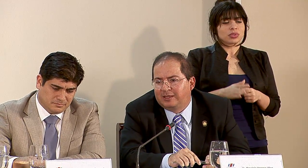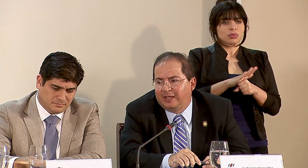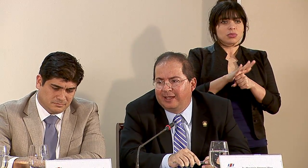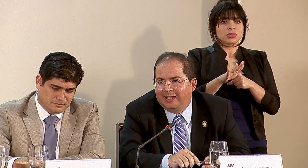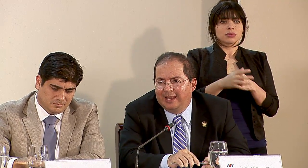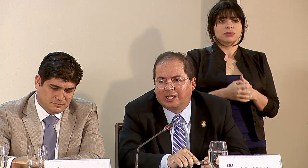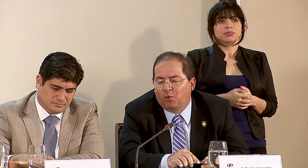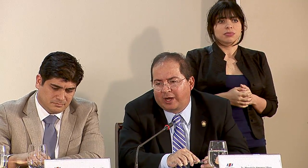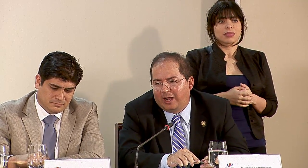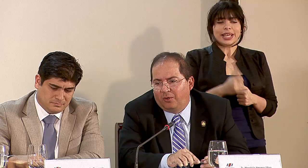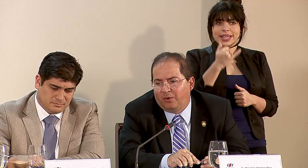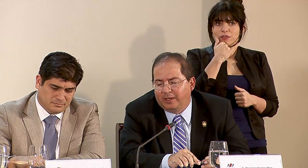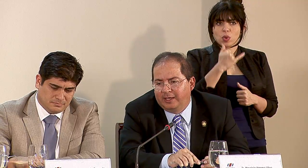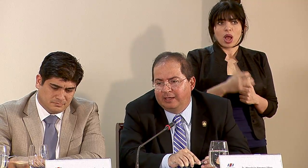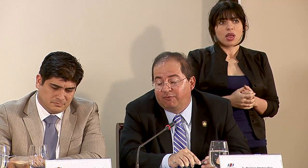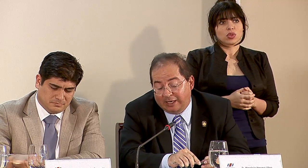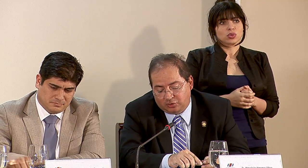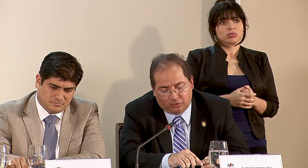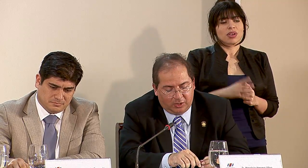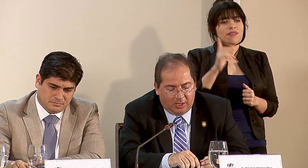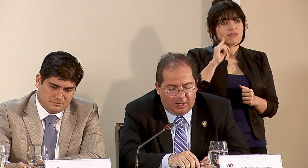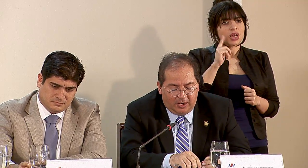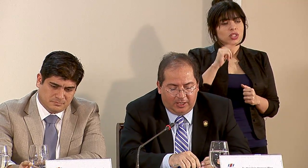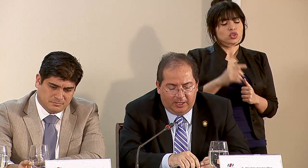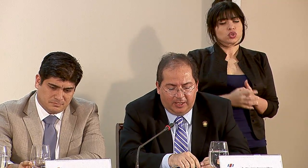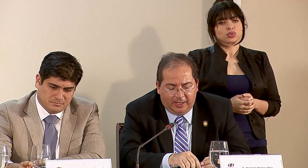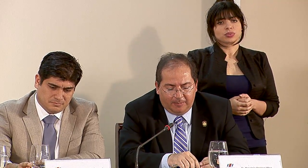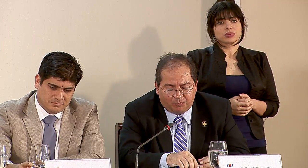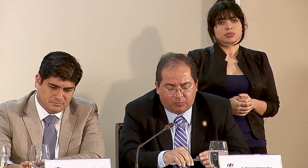absolutamente equivocado y falso